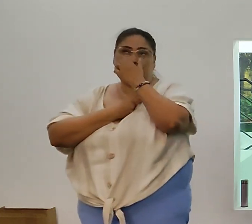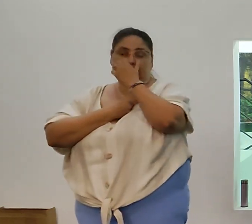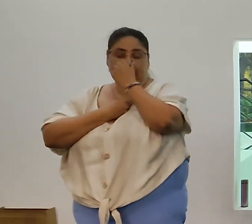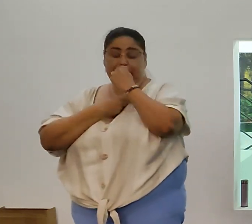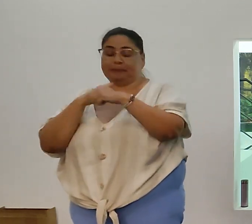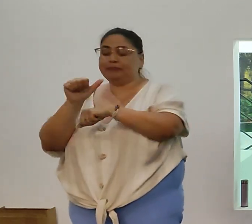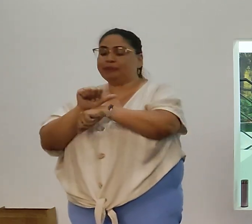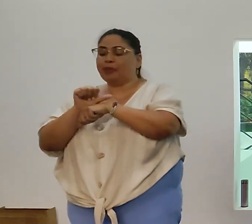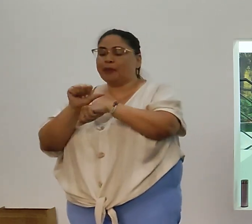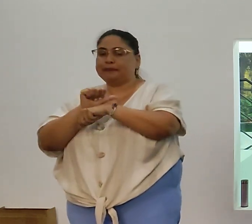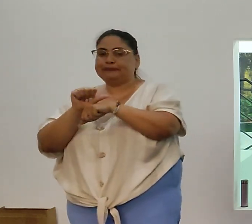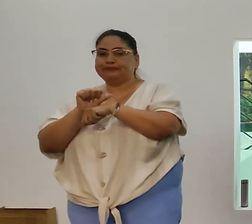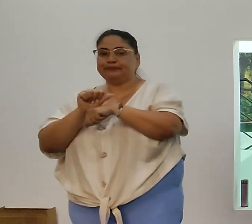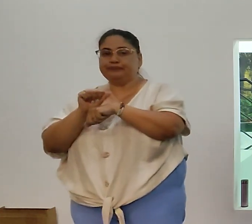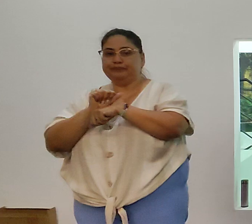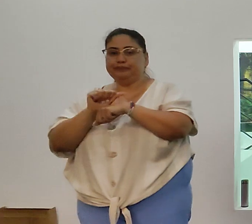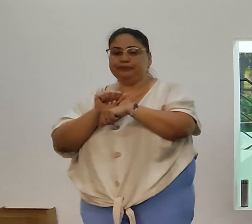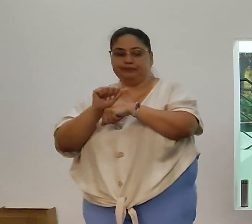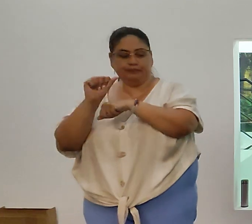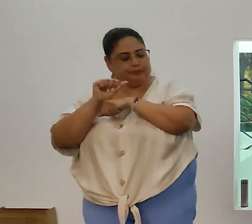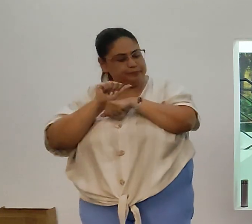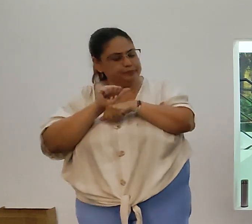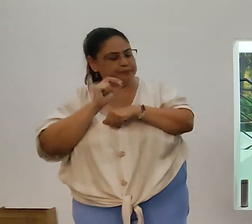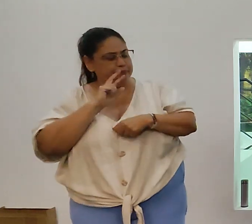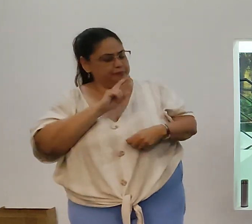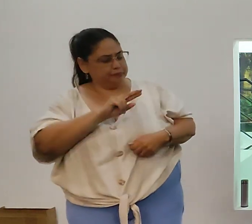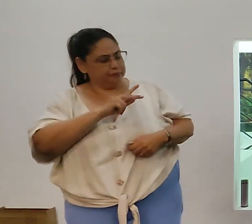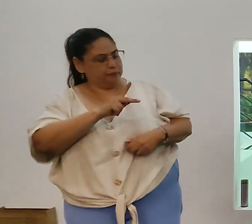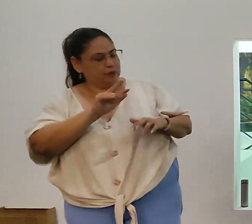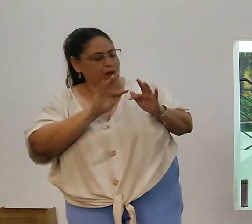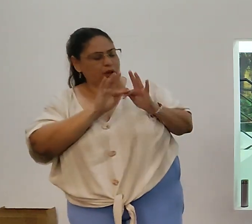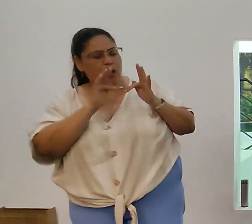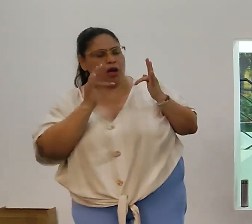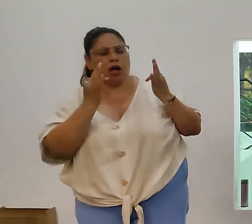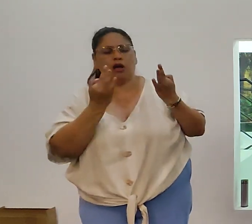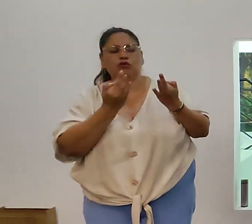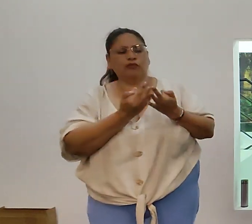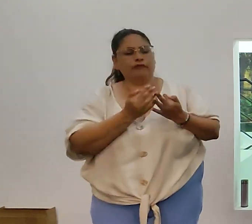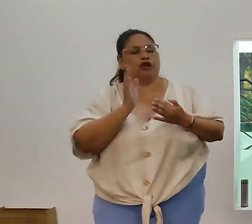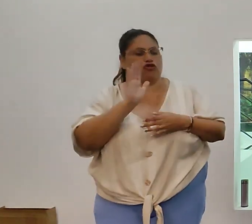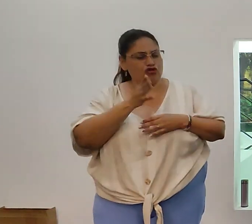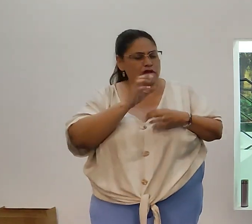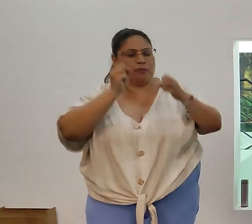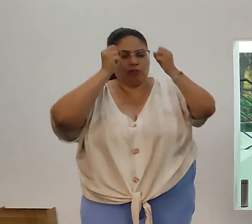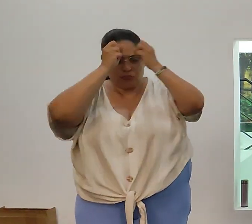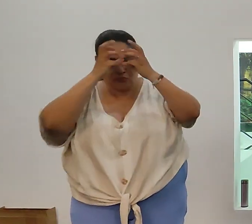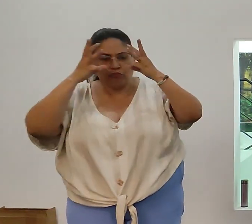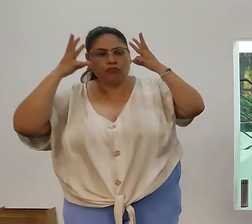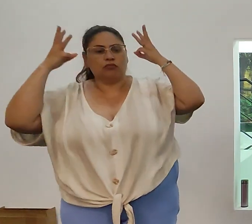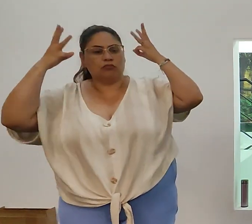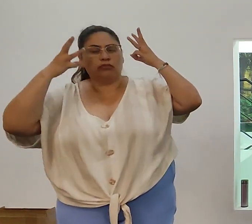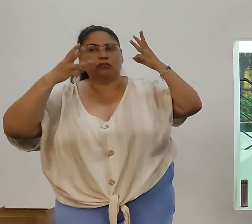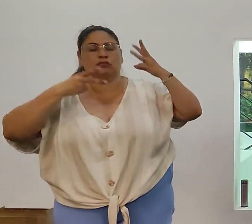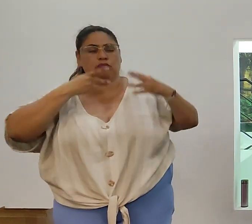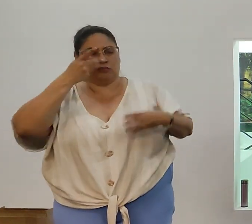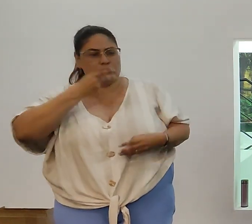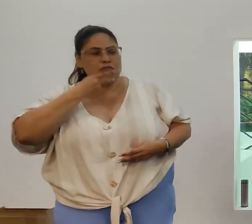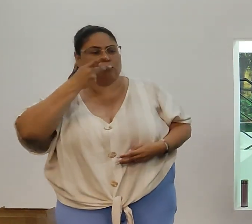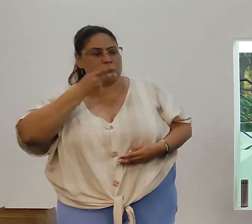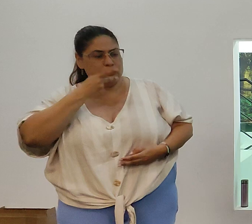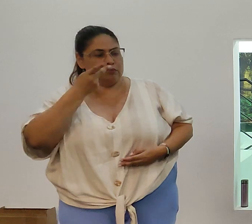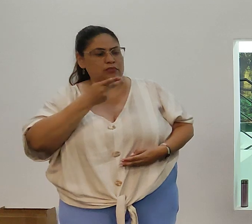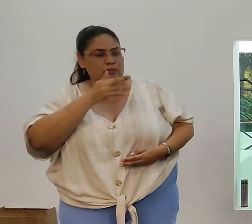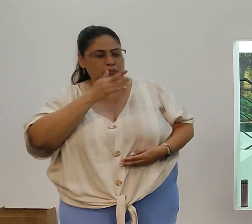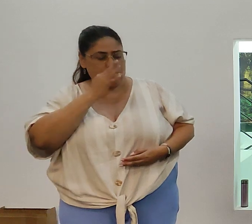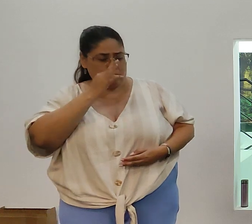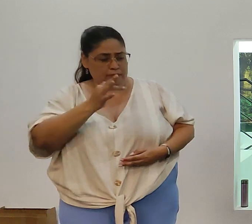Abraão diz o seguinte: rico, a sua família tem Moisés e os profetas. Sabe o que ele